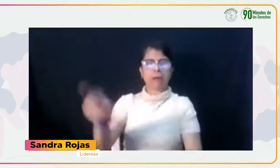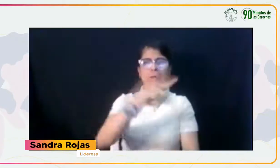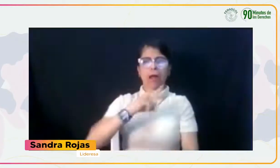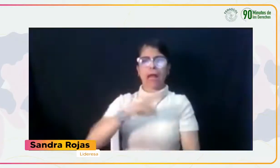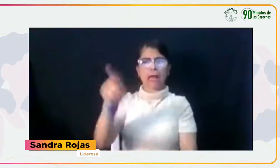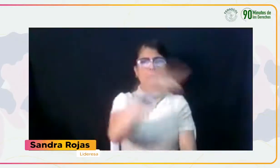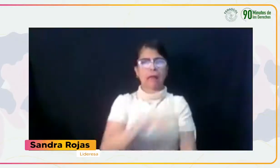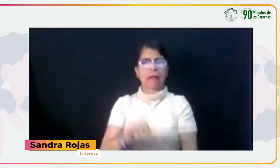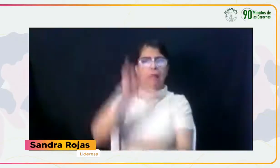posteamos